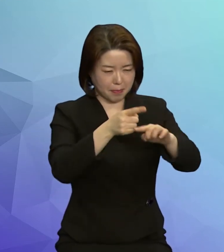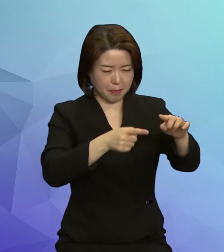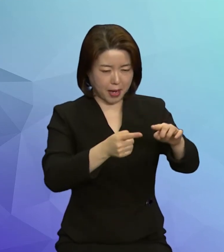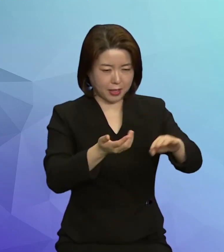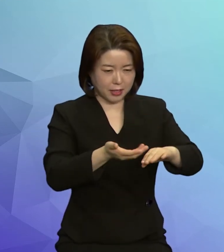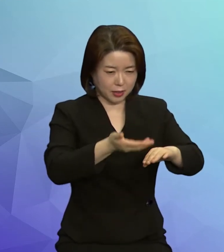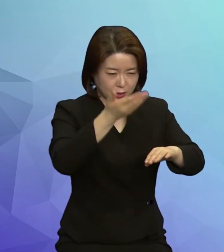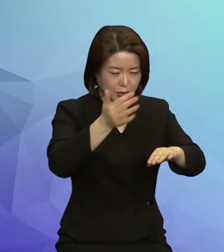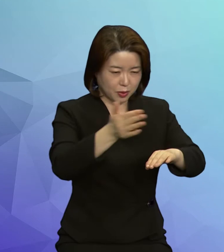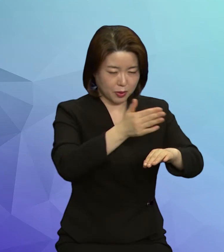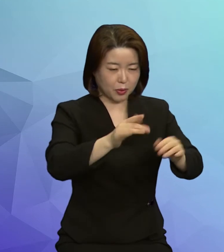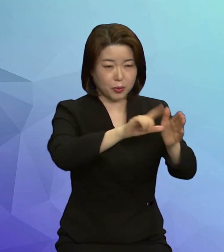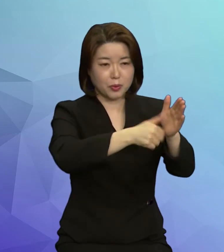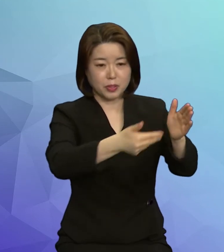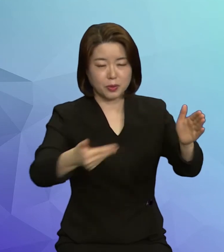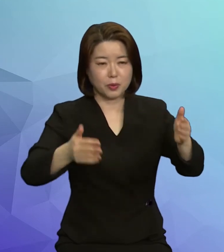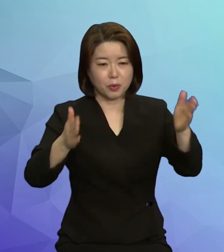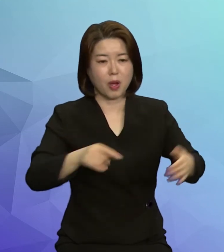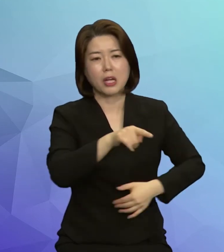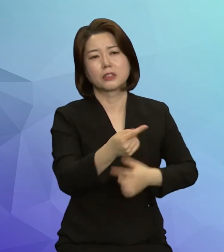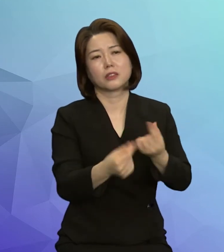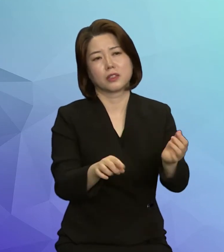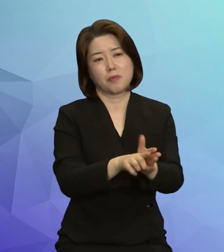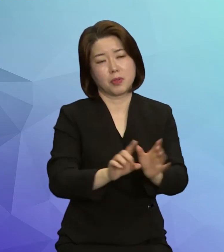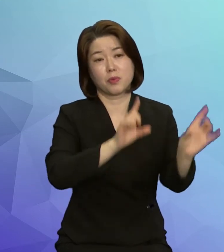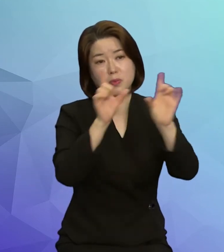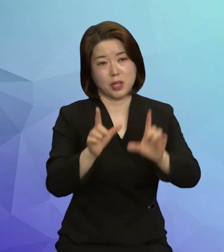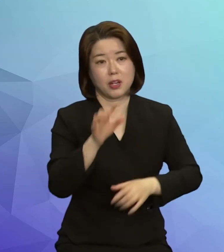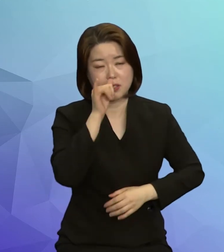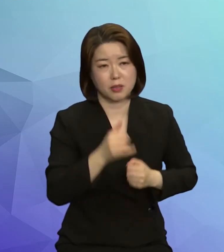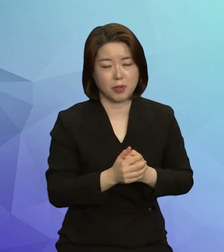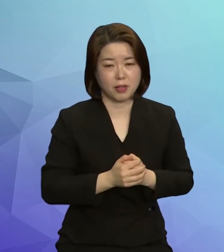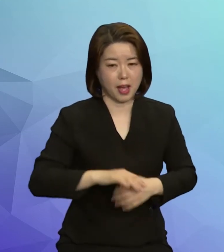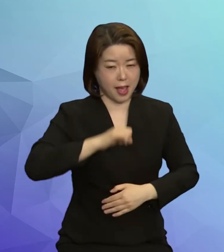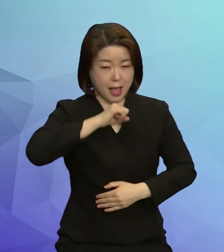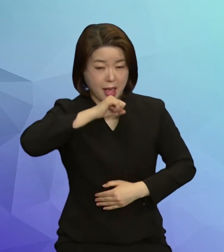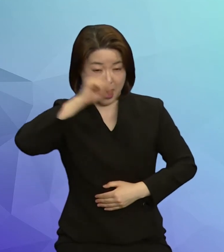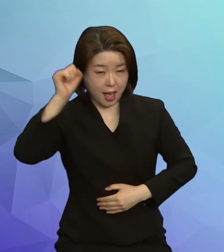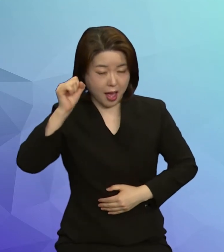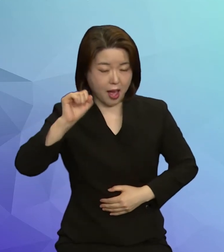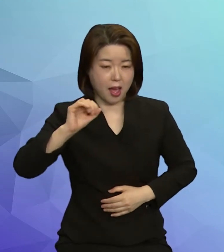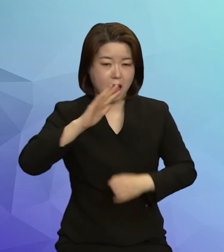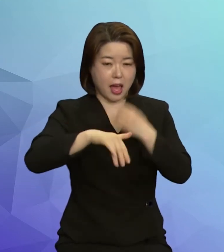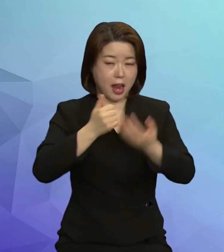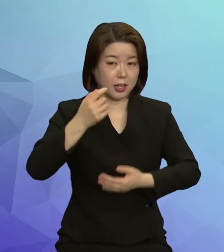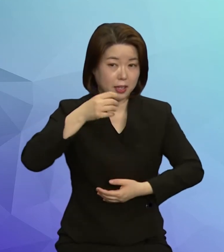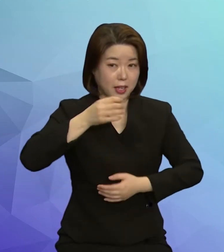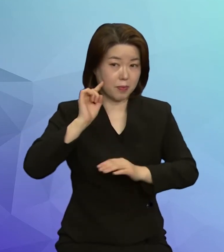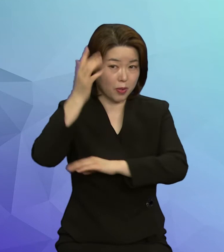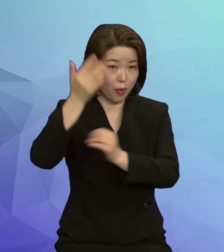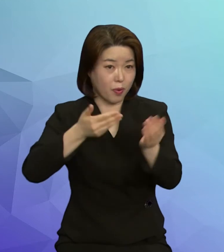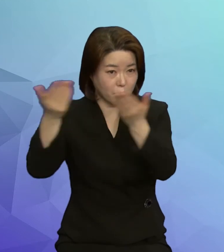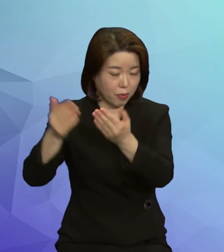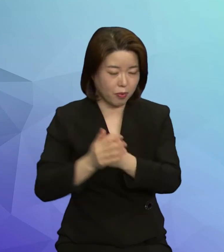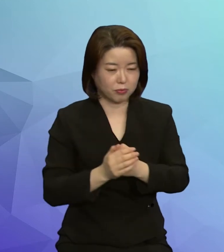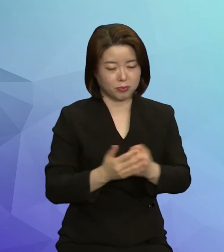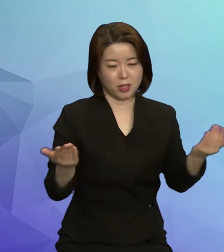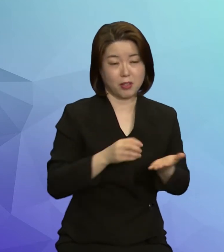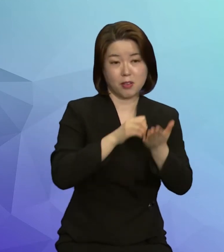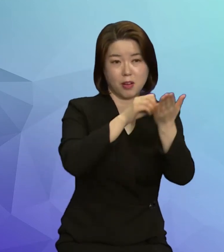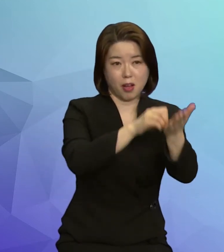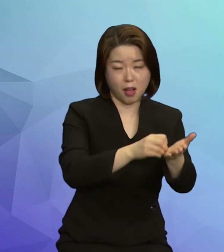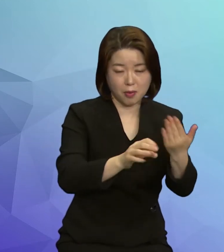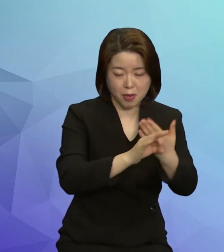세월 동안 정말 그렇게들 믿고 살았어요. 합격해야 하나님께 영광 돌리는,